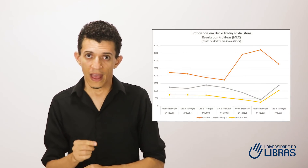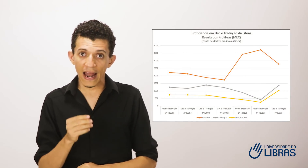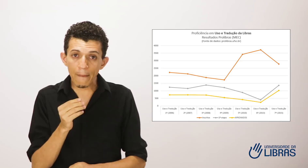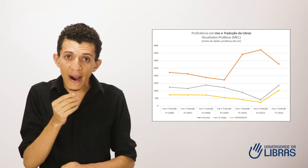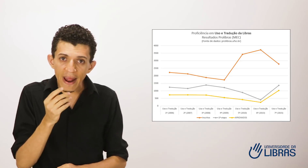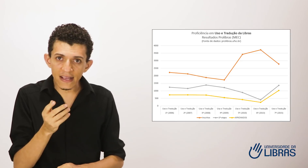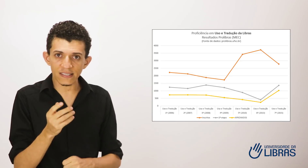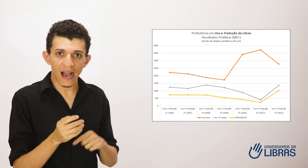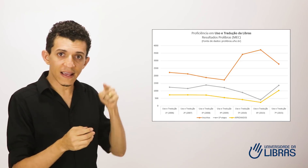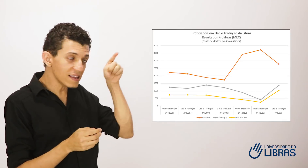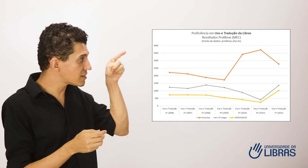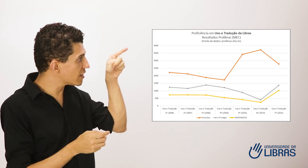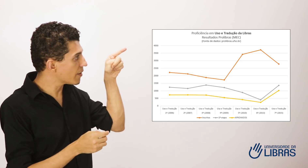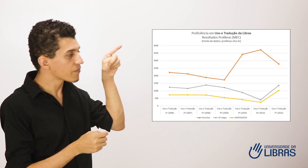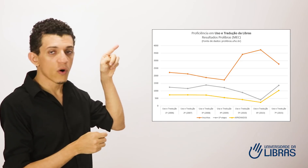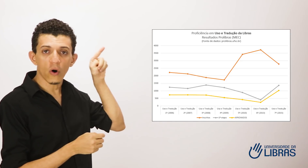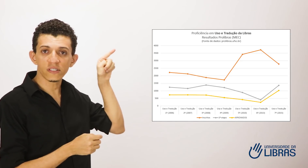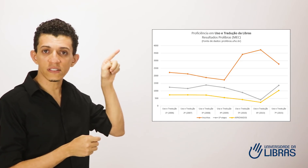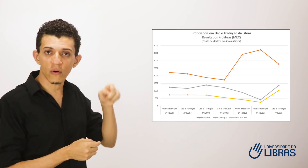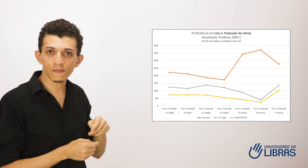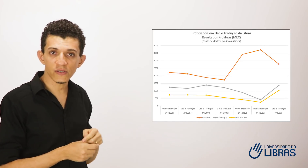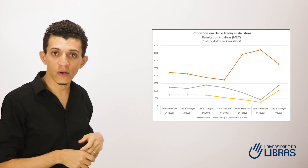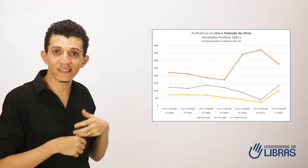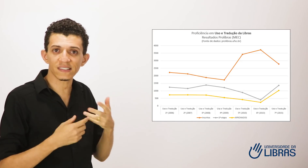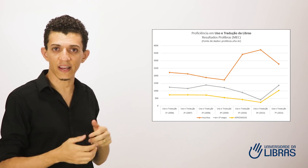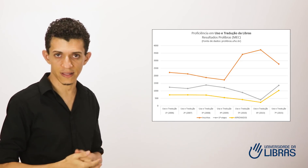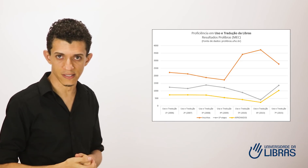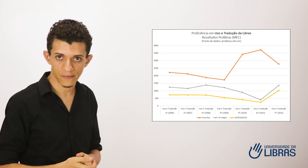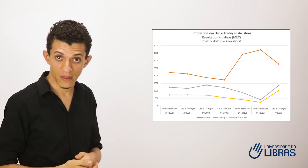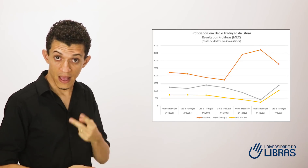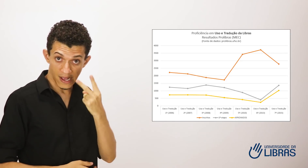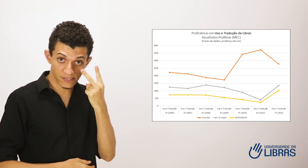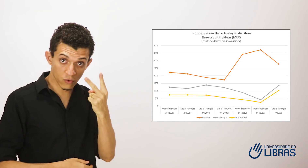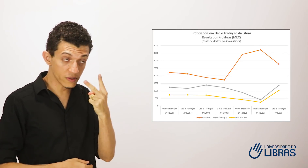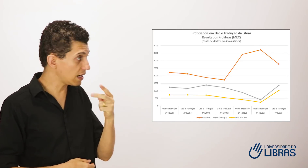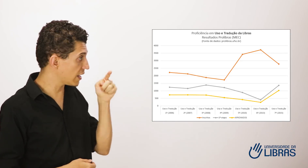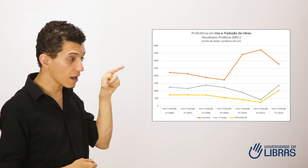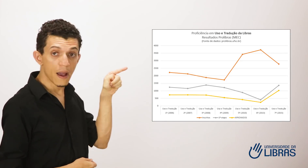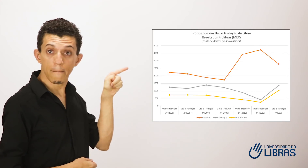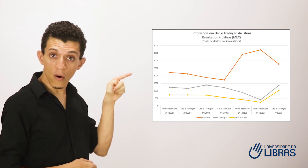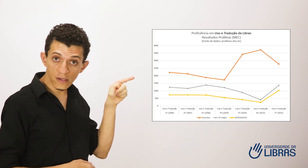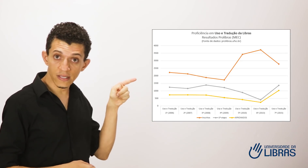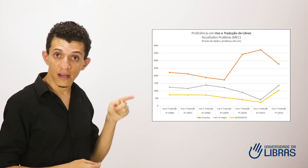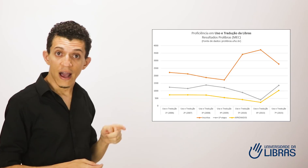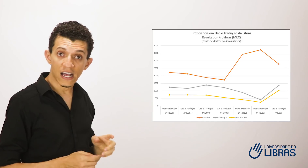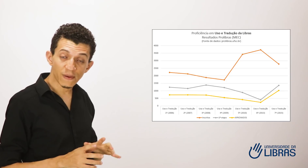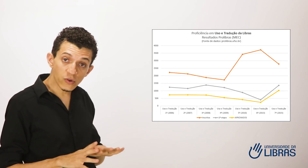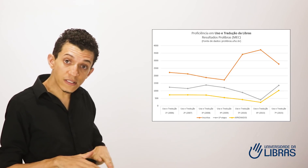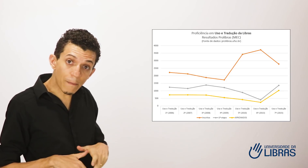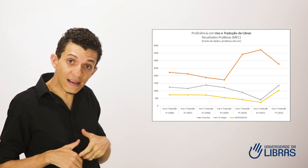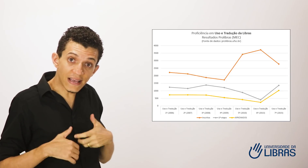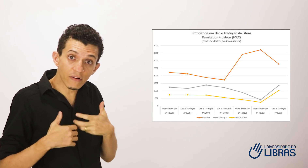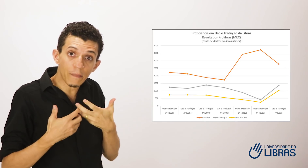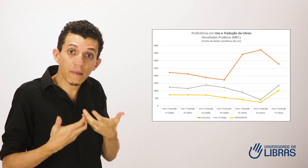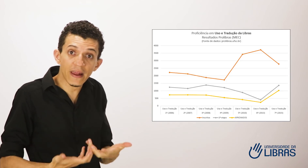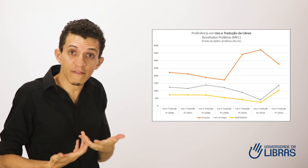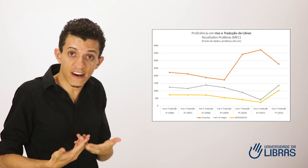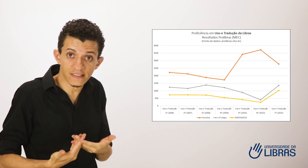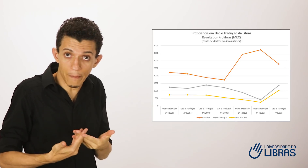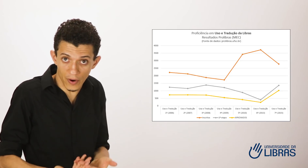ela aparece aqui em cima, onde estão as pessoas inscritas. A segunda linha mostra as pessoas que passaram na primeira fase da